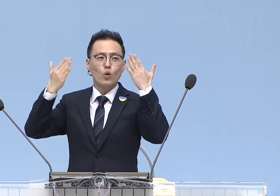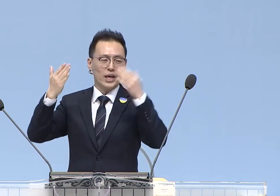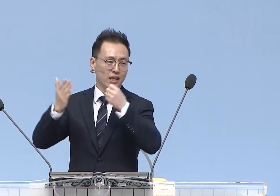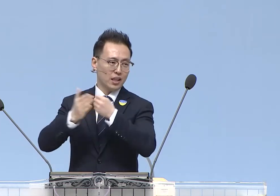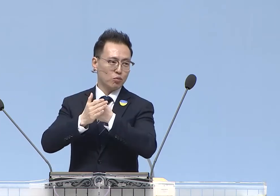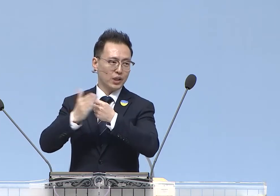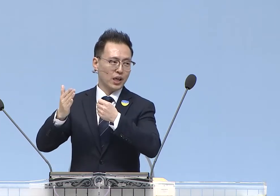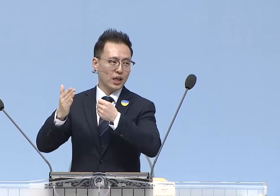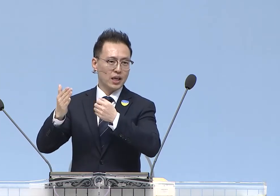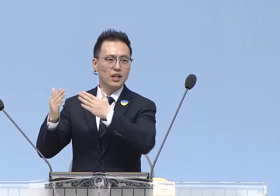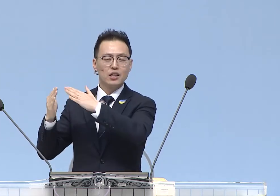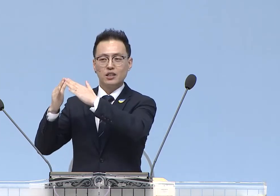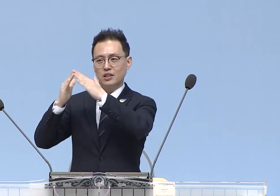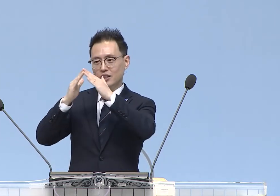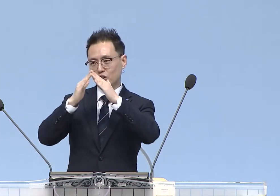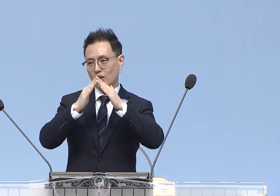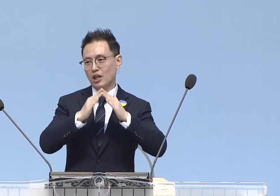있기 때문에 전학을 와요.